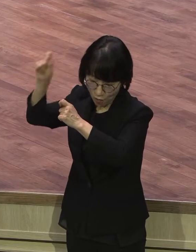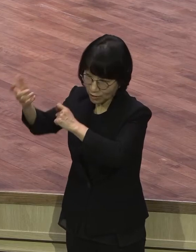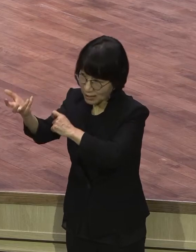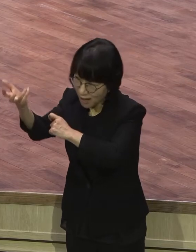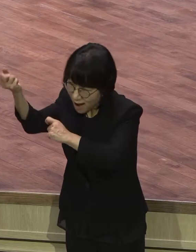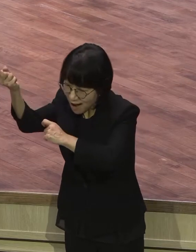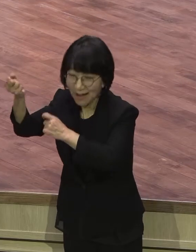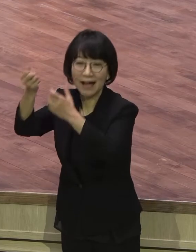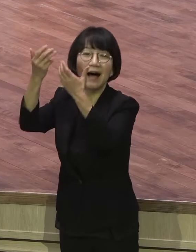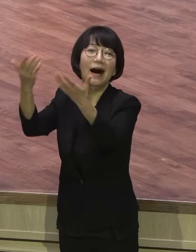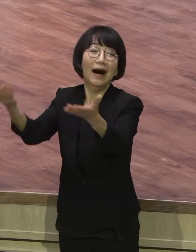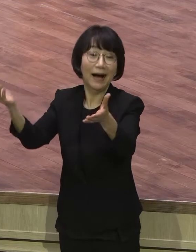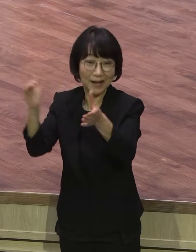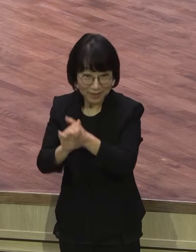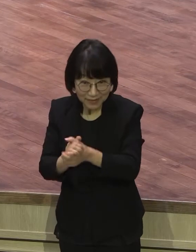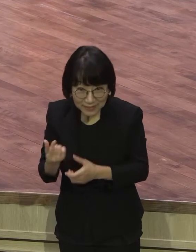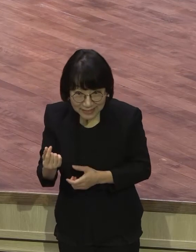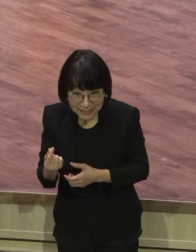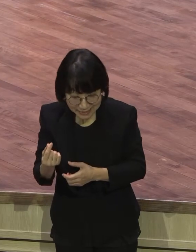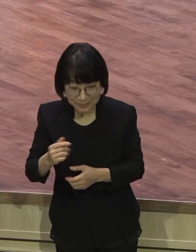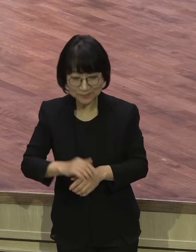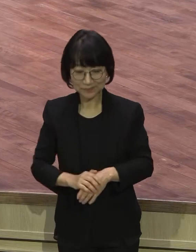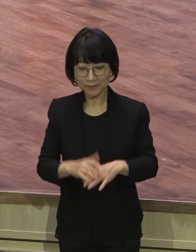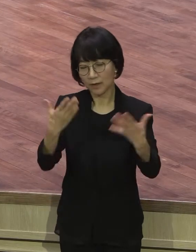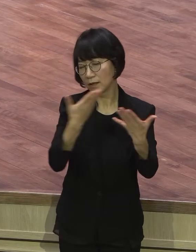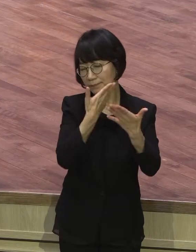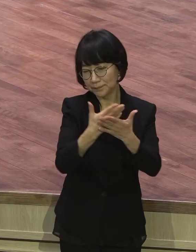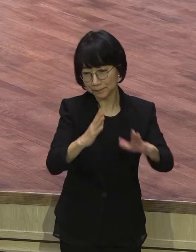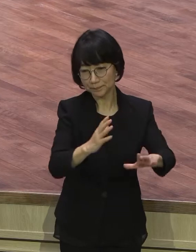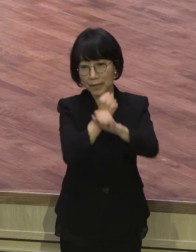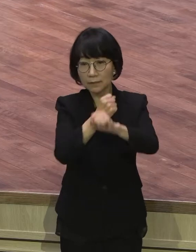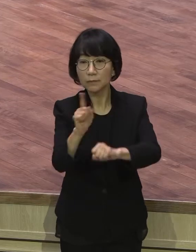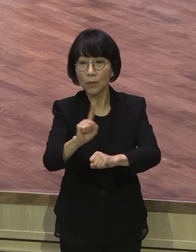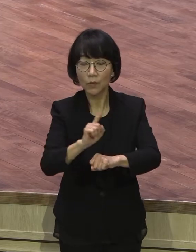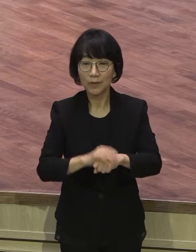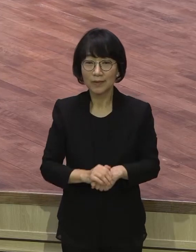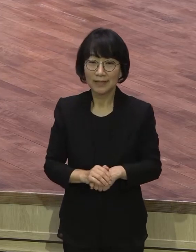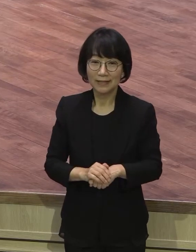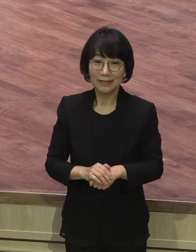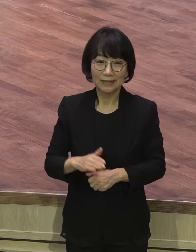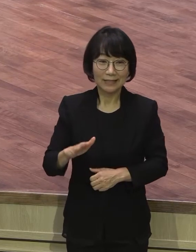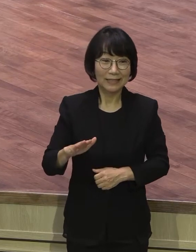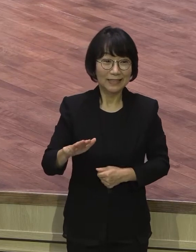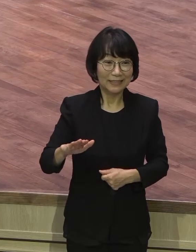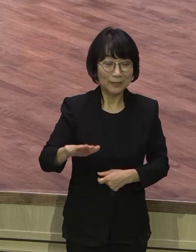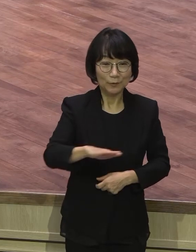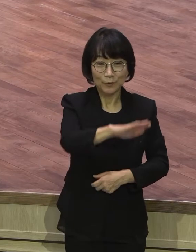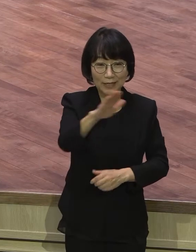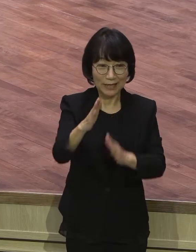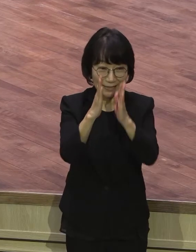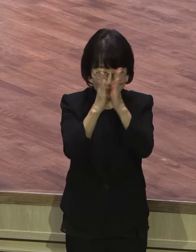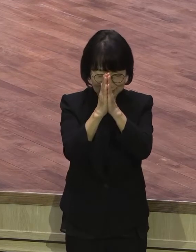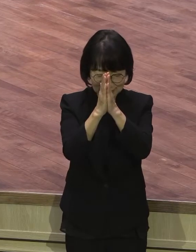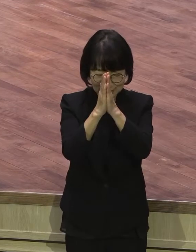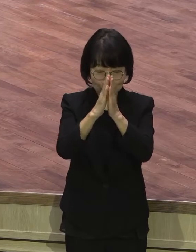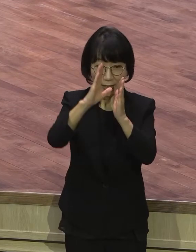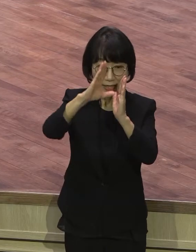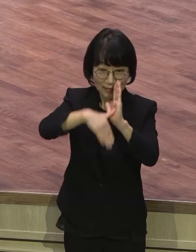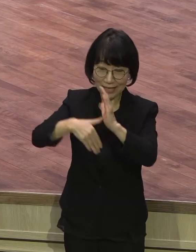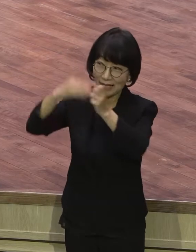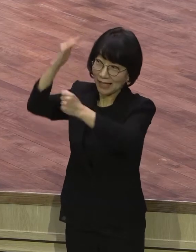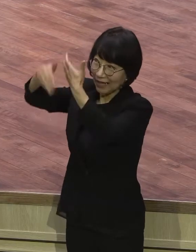이 말씀의 핵심이 무엇입니까? 우리의 기도는 하나님의 나라가 임하는 기도가